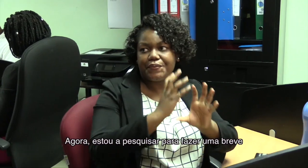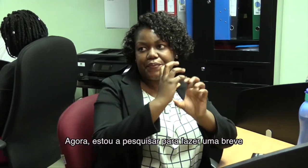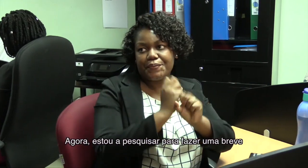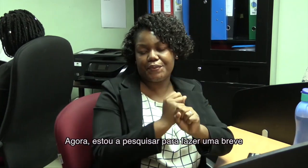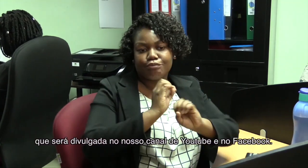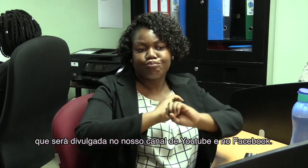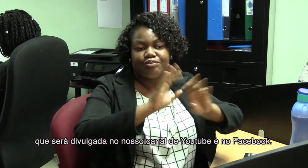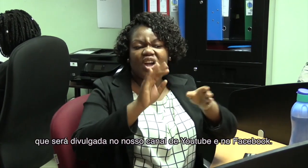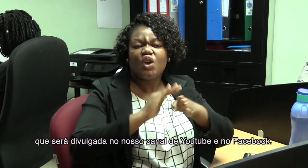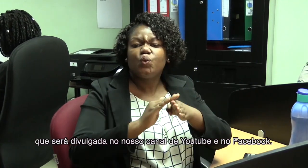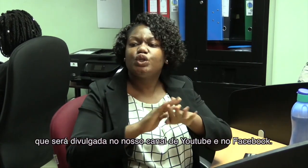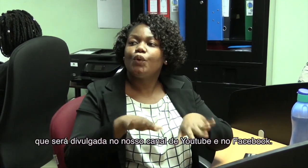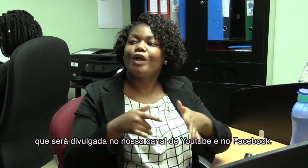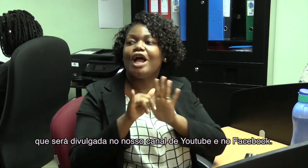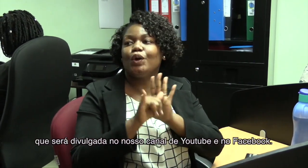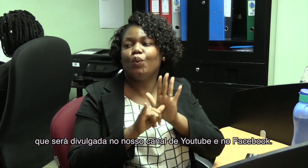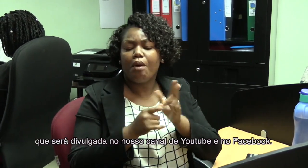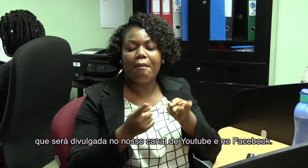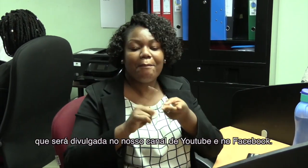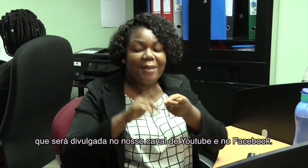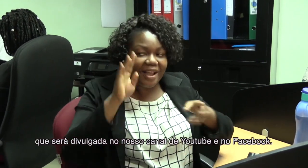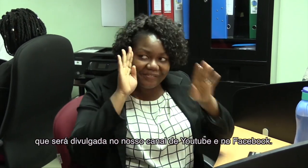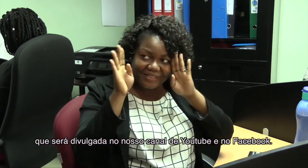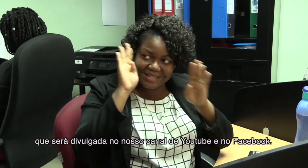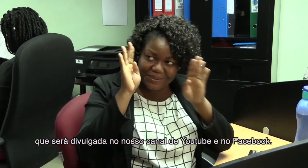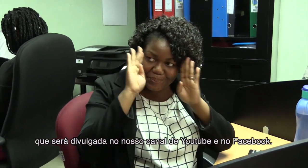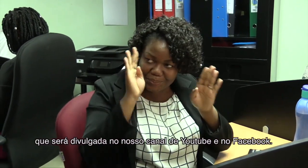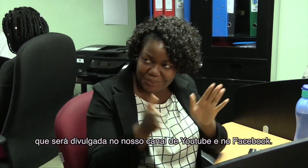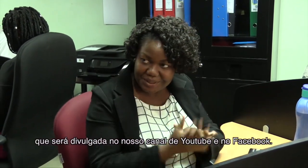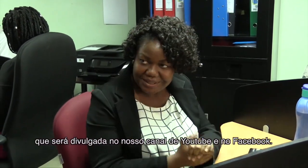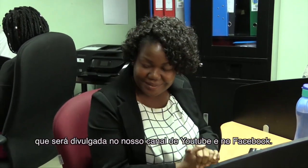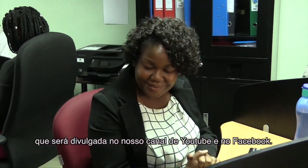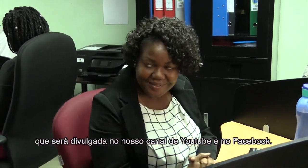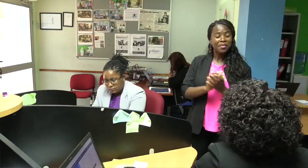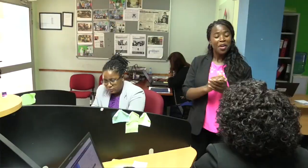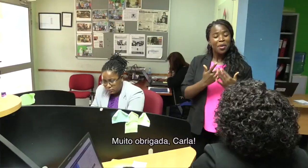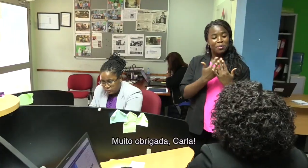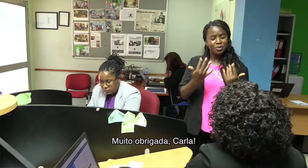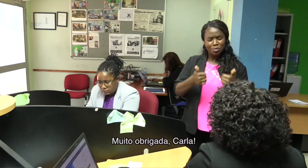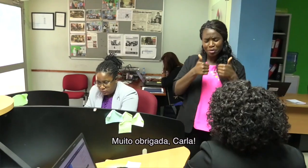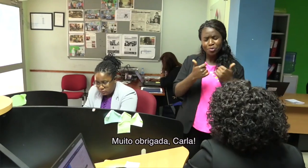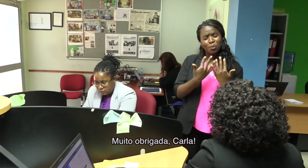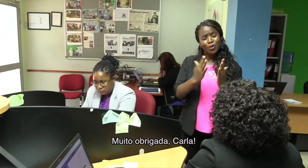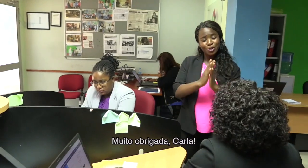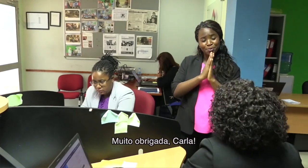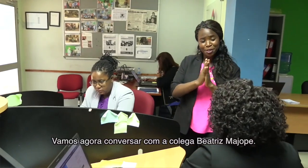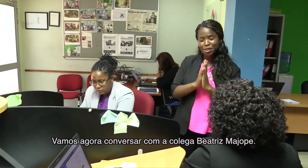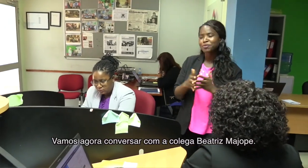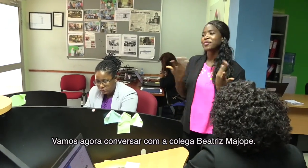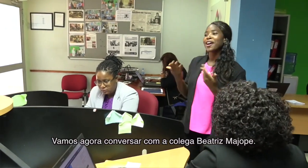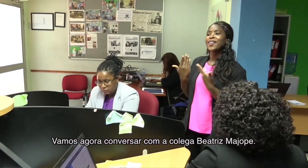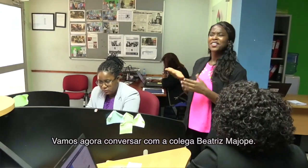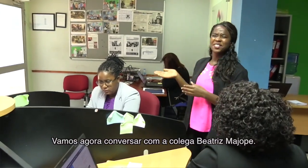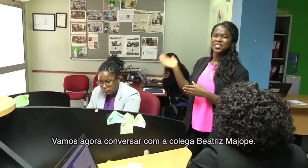que será divulgada no nosso canal do Youtube e Facebook. Muito obrigada, Carla! Vamos agora